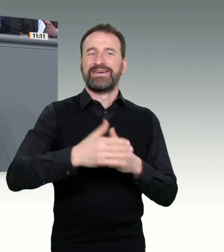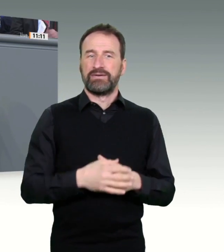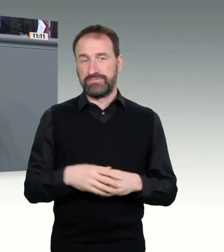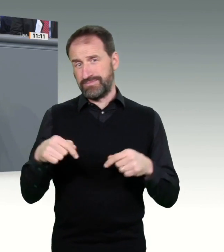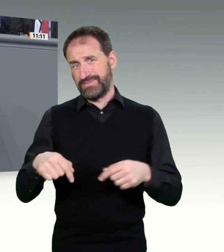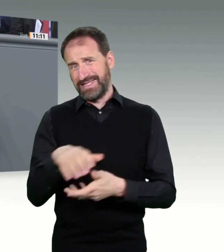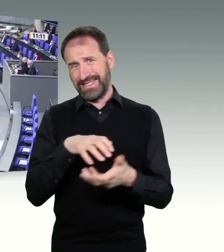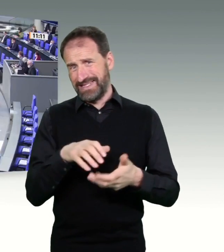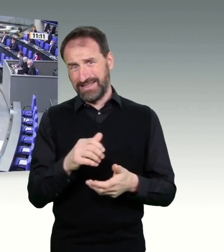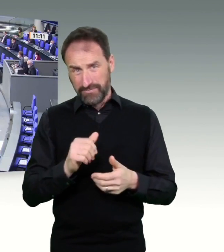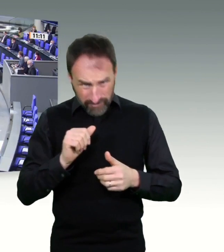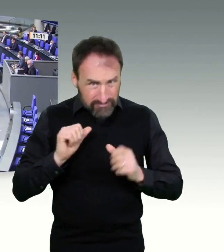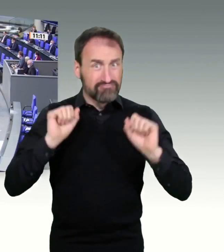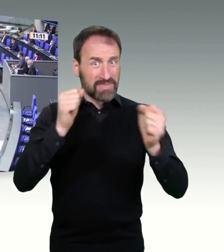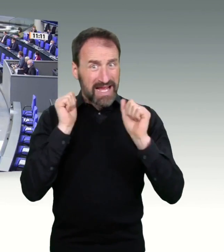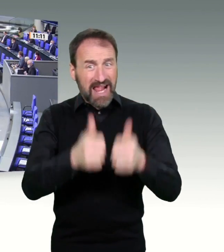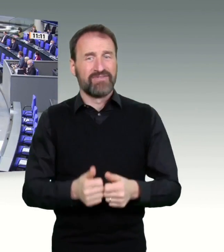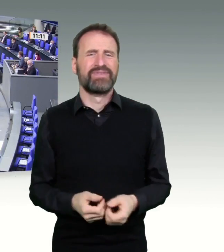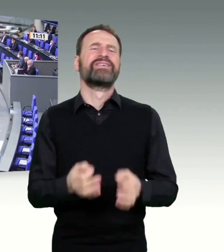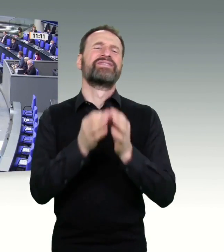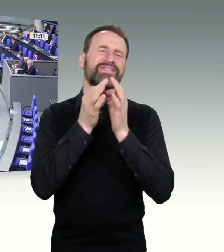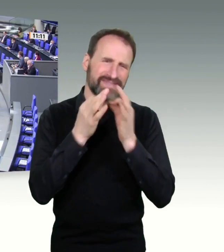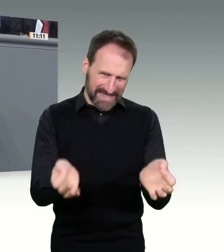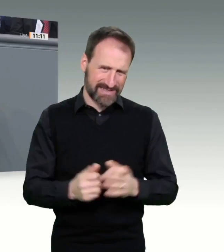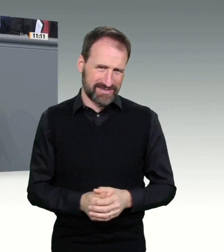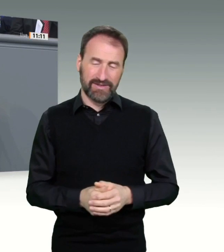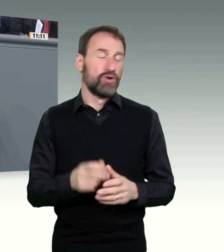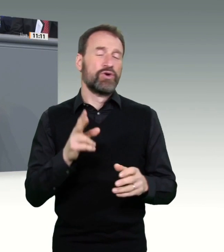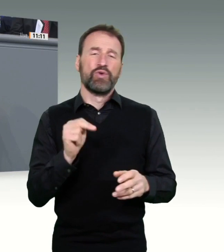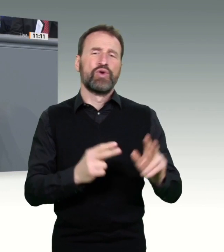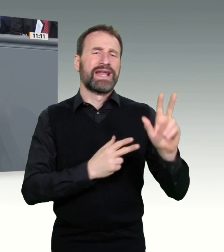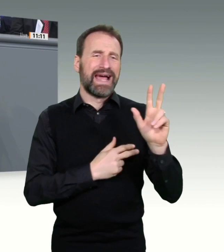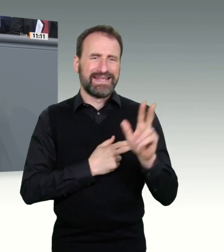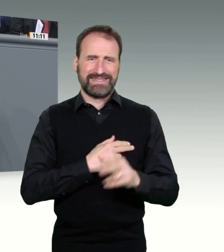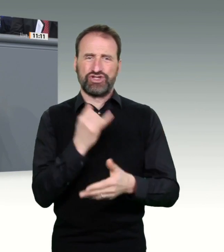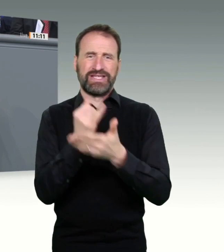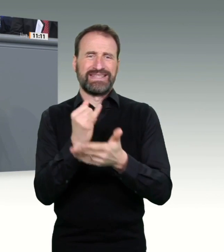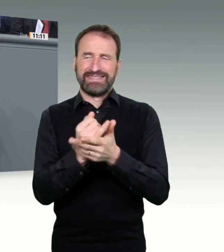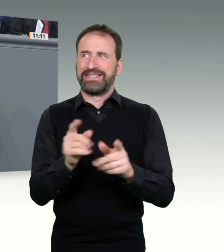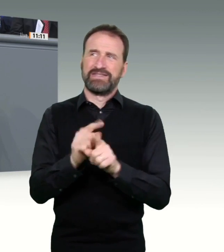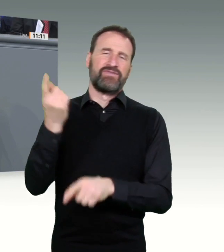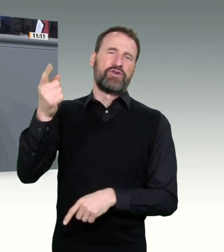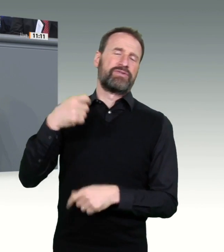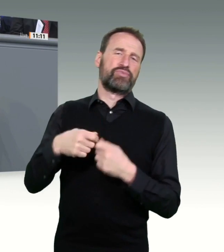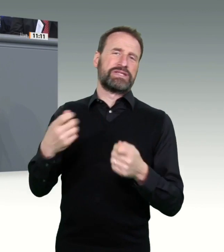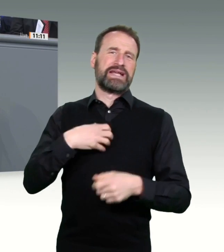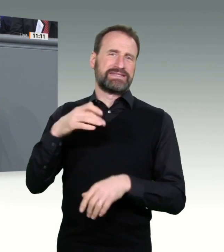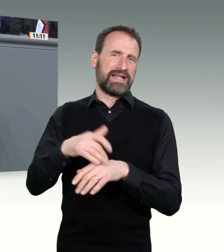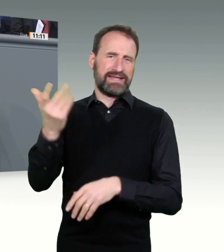Meine Damen und Herren, wir brauchen jetzt pragmatische Lösungen. Die Zulassung von Covid-19-Medikamenten zur Behandlung